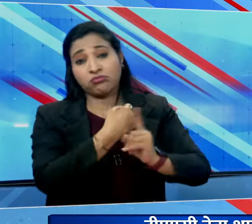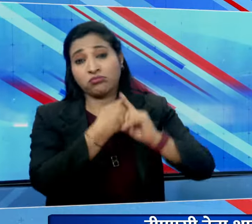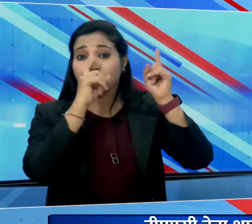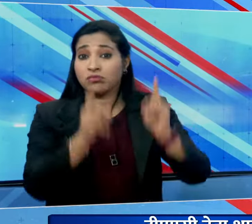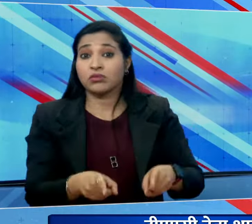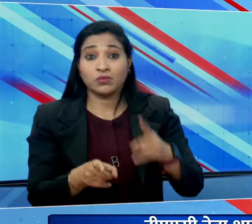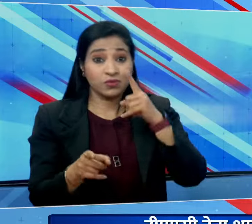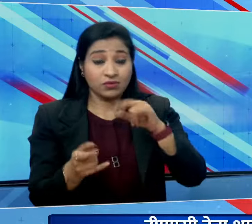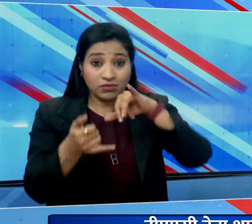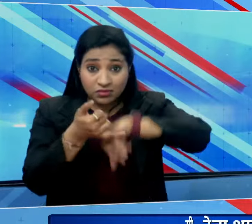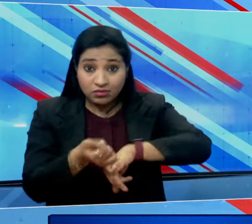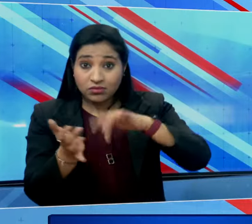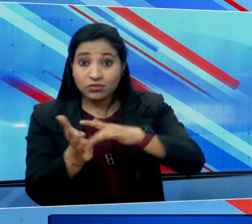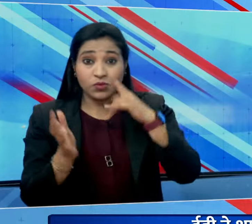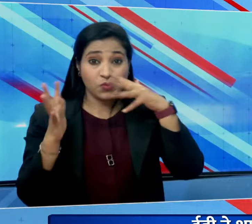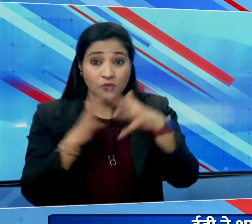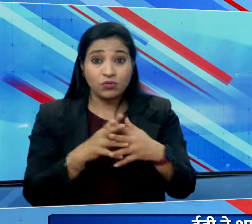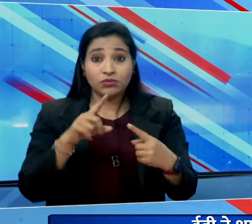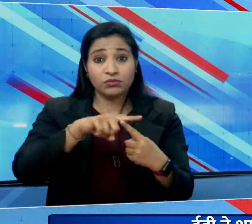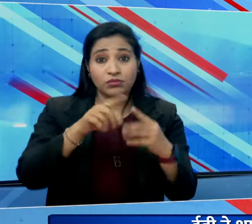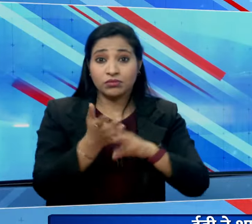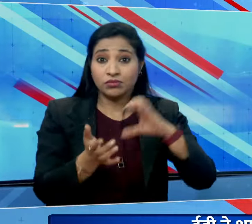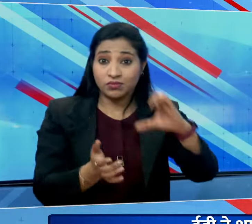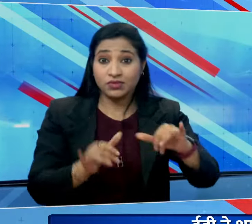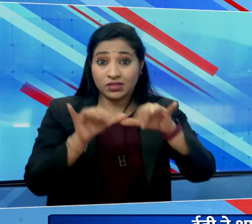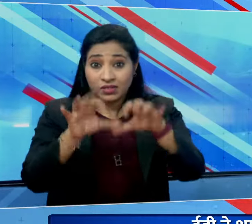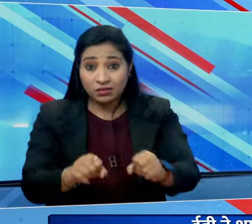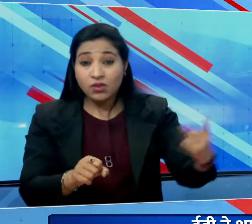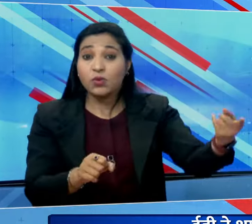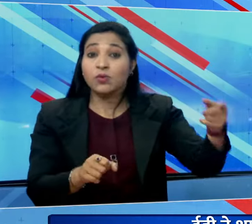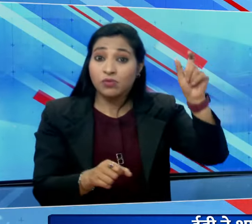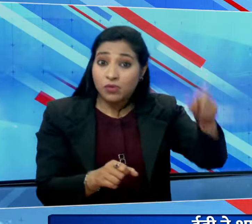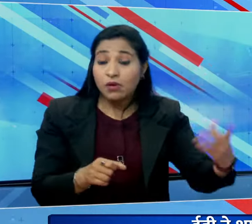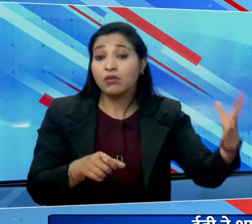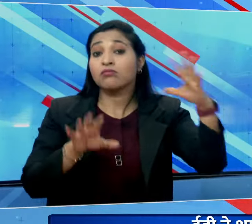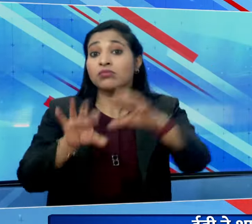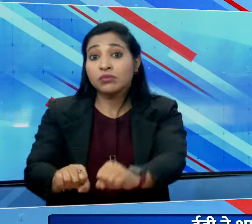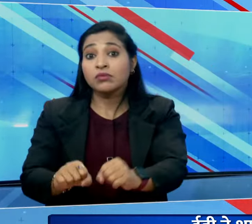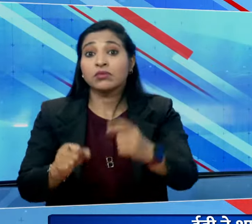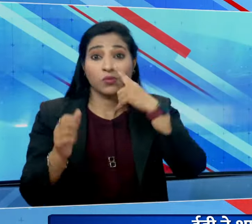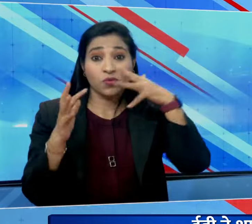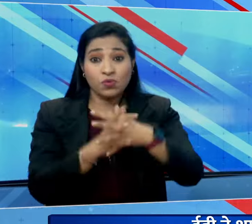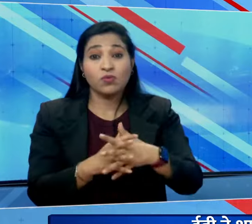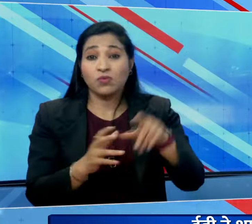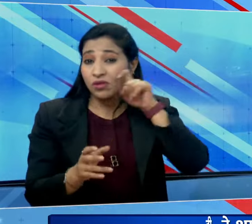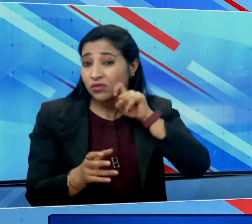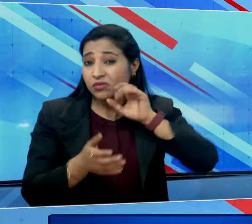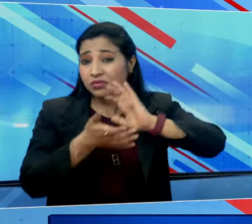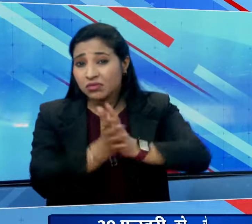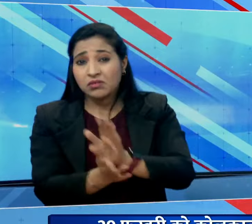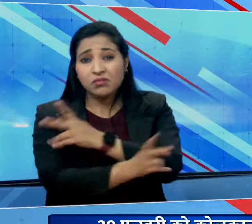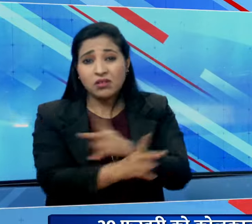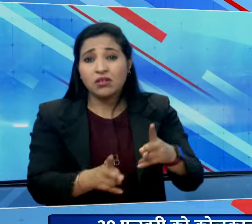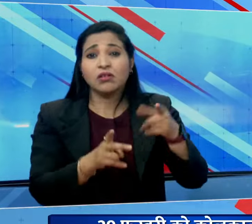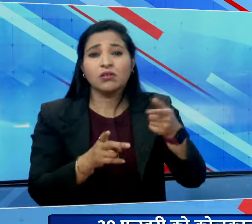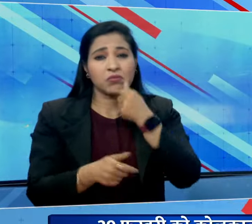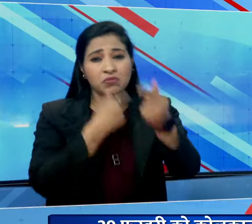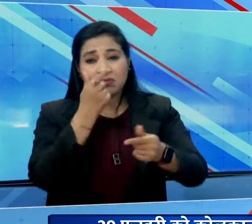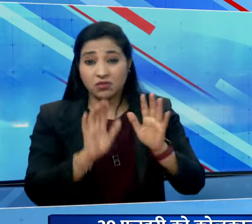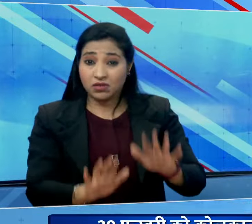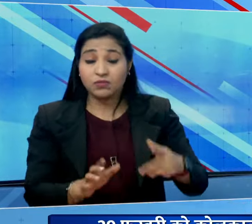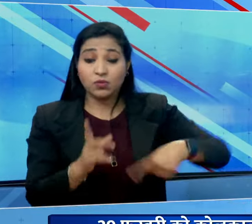खाली की महिलाओं ने टीएमसी नेता पर जमीन पर कब्जा करने और महिलाओं के साथ यौन शोषण का आरोप लगाया है जिसे लेकर